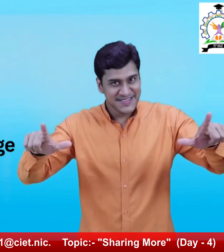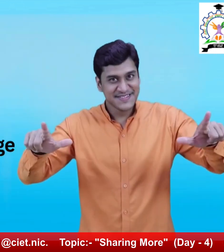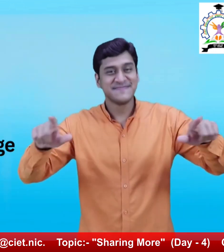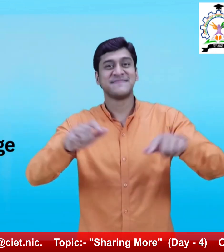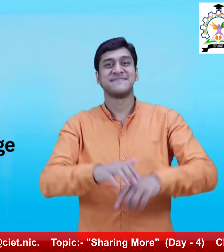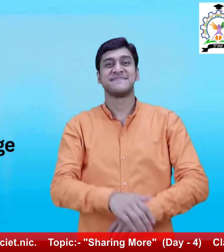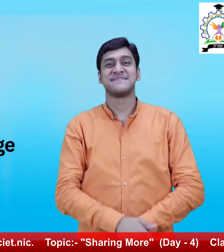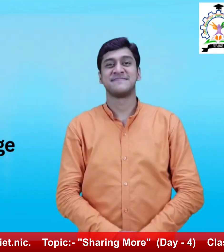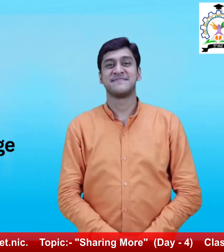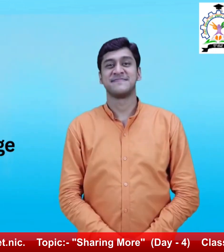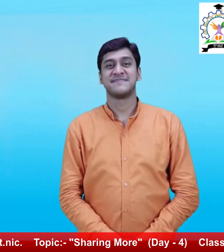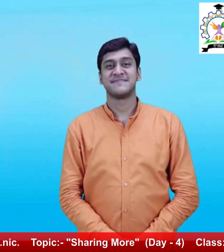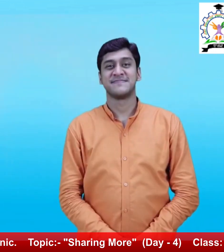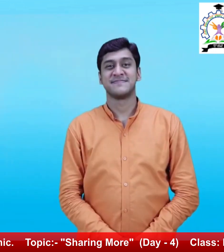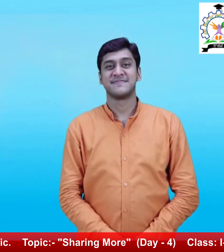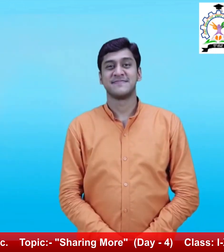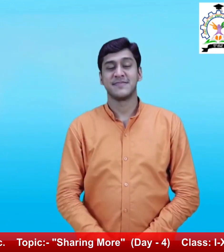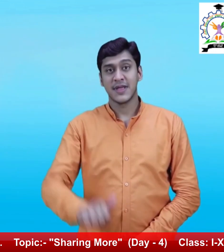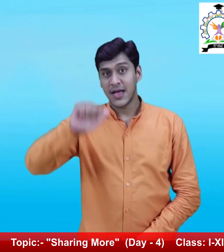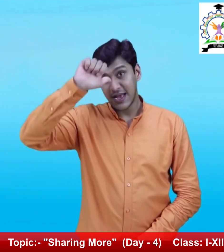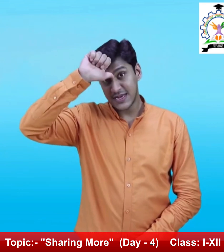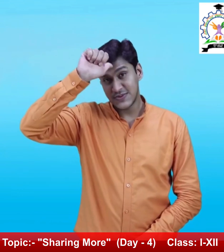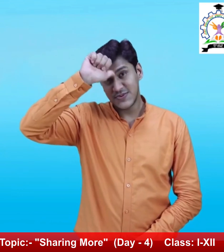भारतीय सांकेतिक भाषा।